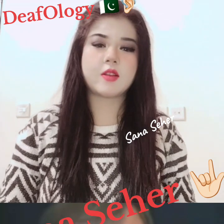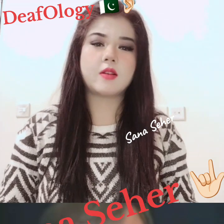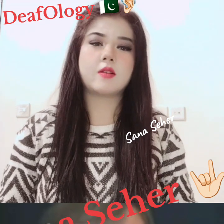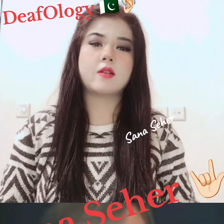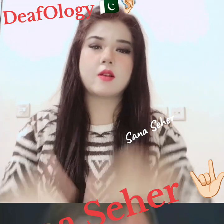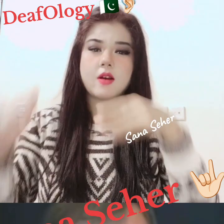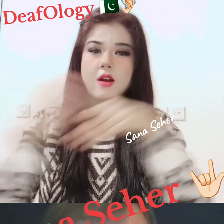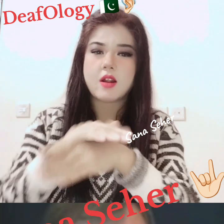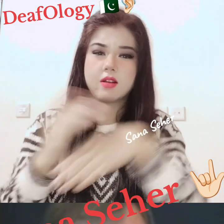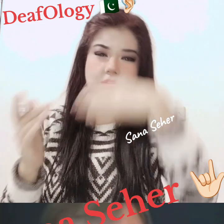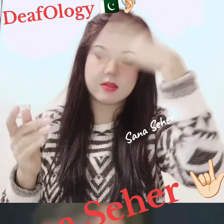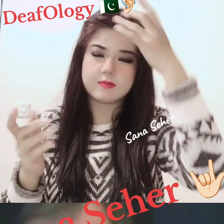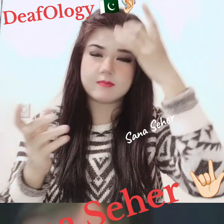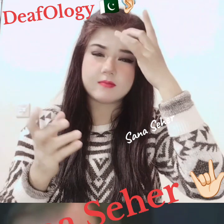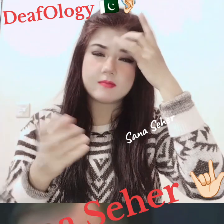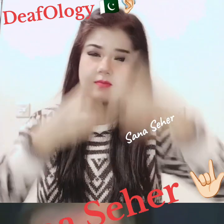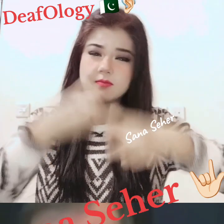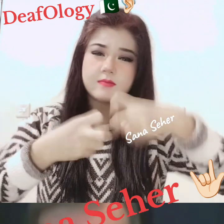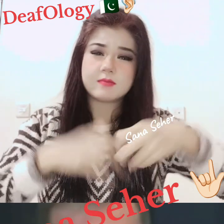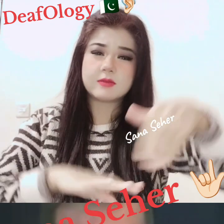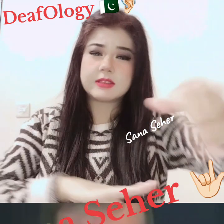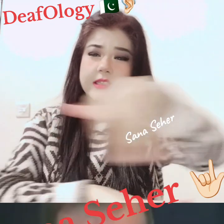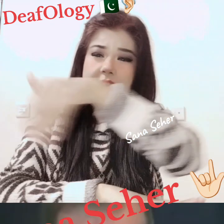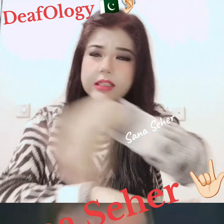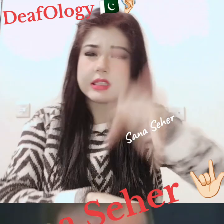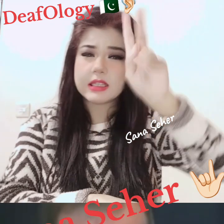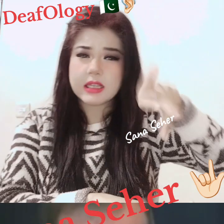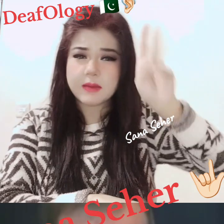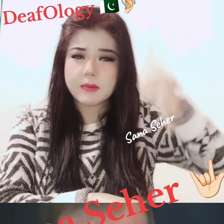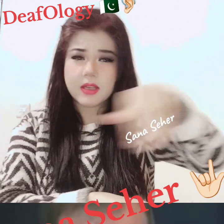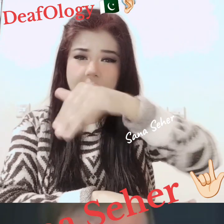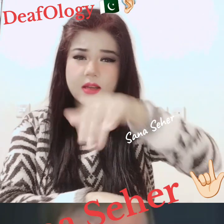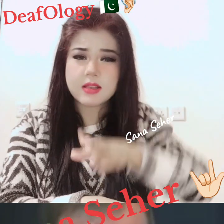खारजी फितना है, ये जो दहशतगर्दी है, इस लाइन से आगे क्यों नहीं बढ़ रही?